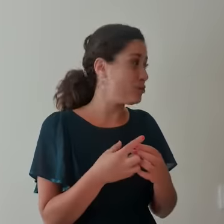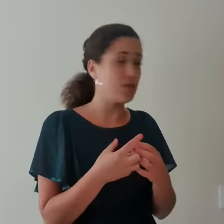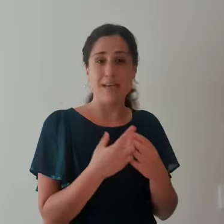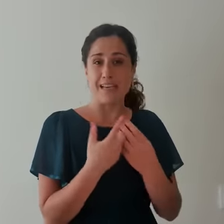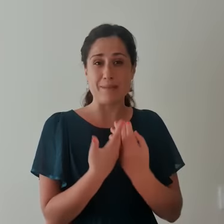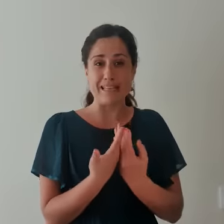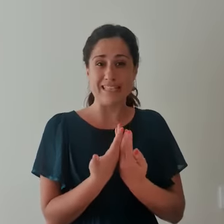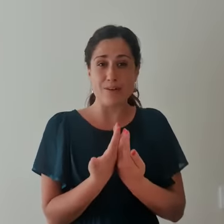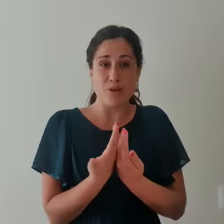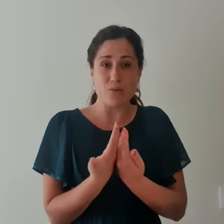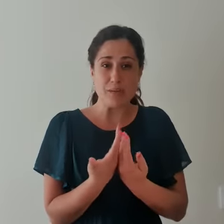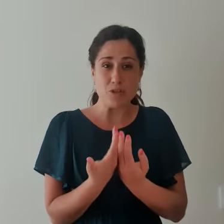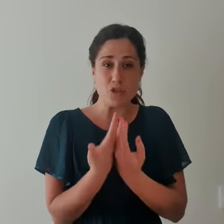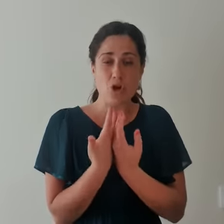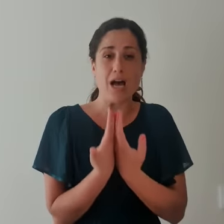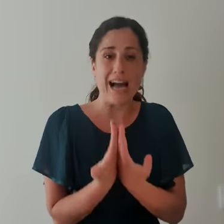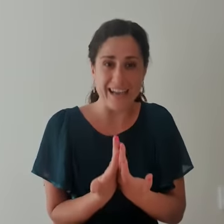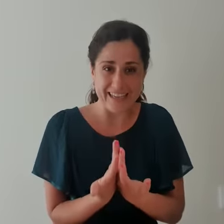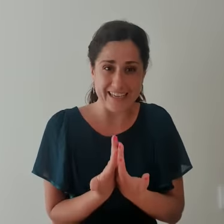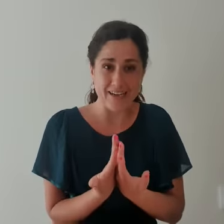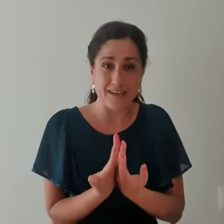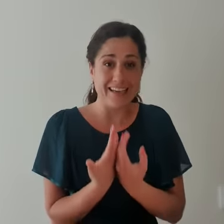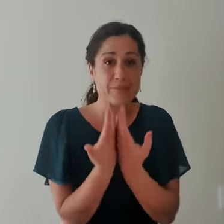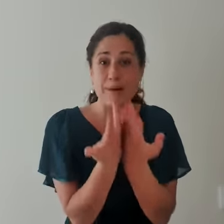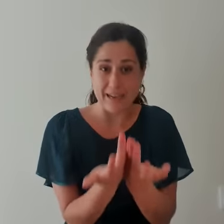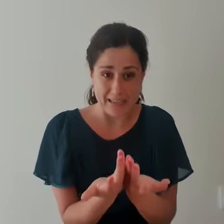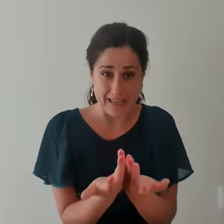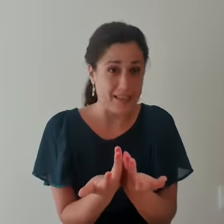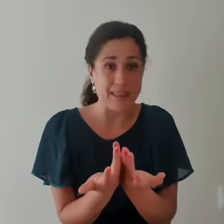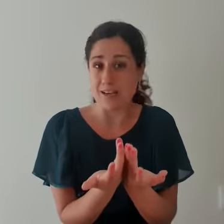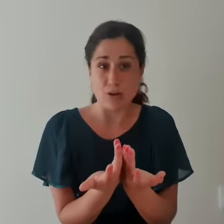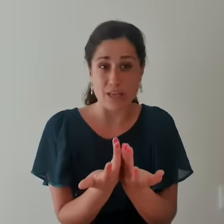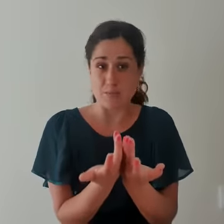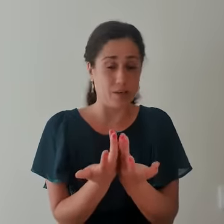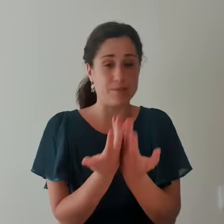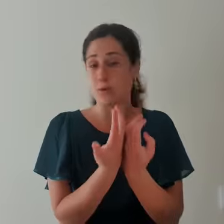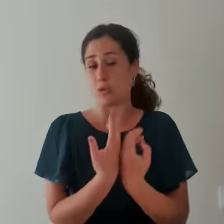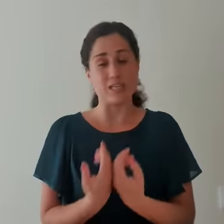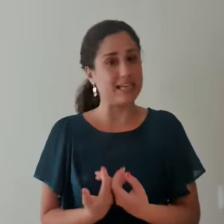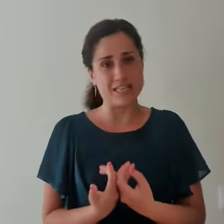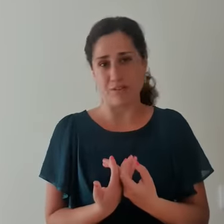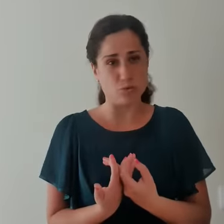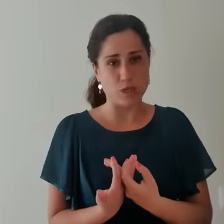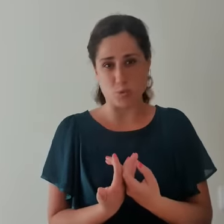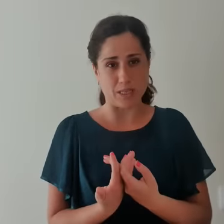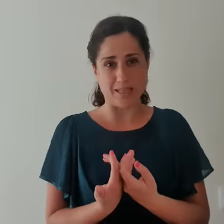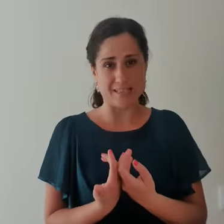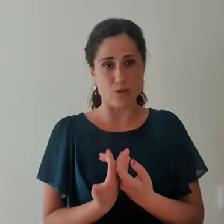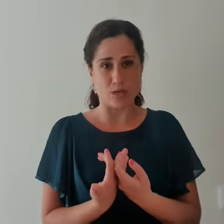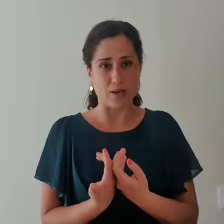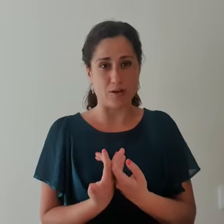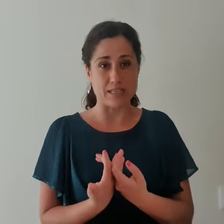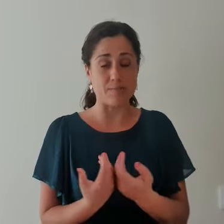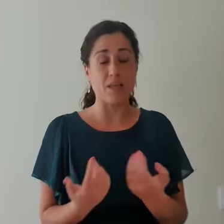queremos que Madrid sea un ayuntamiento ágil, que pague en 5 días, por ejemplo, que no tenga las facturas guardadas en los cajones. Y,